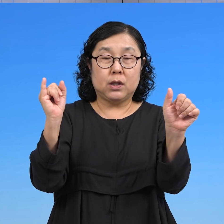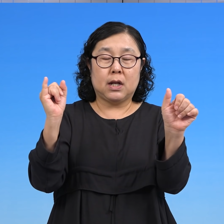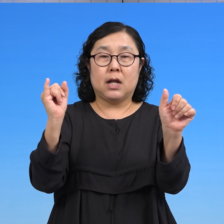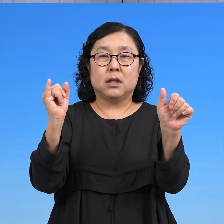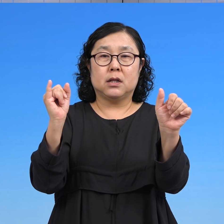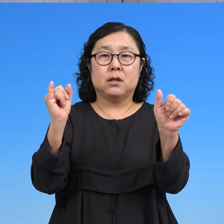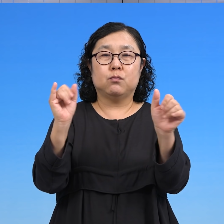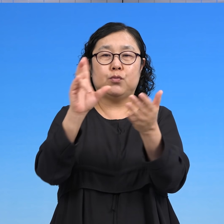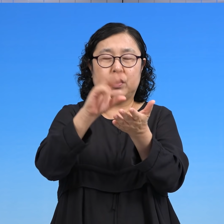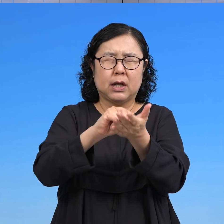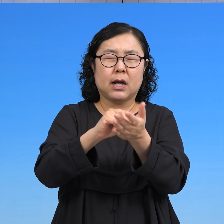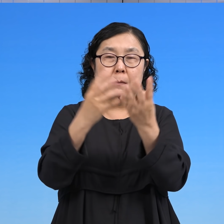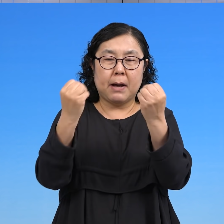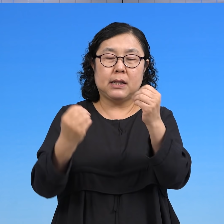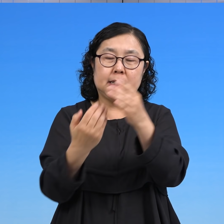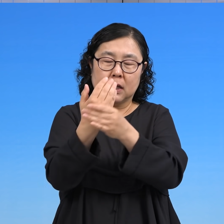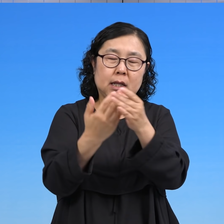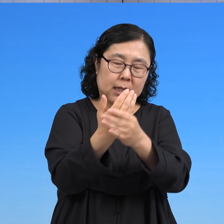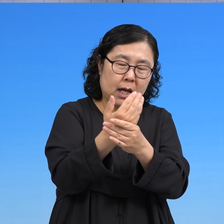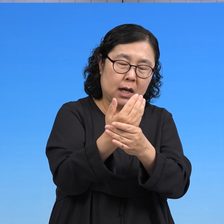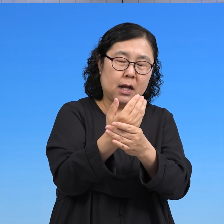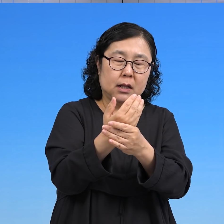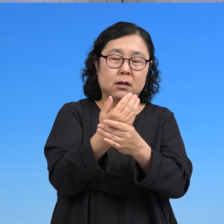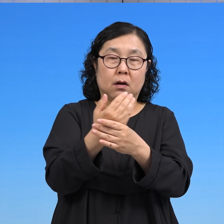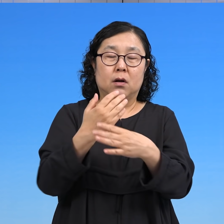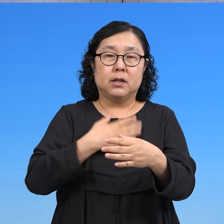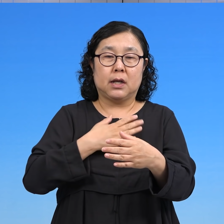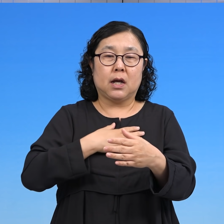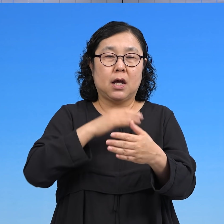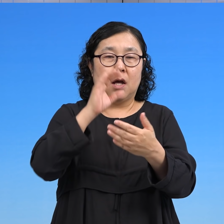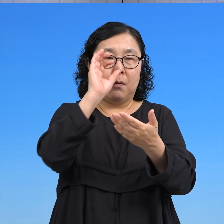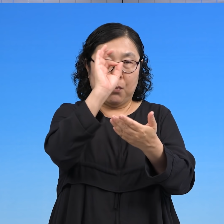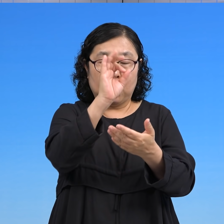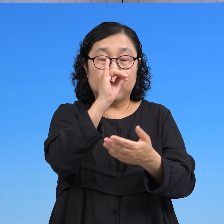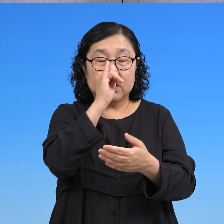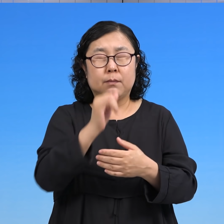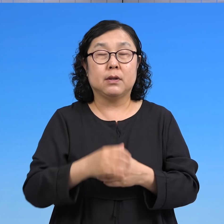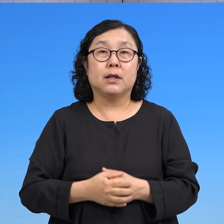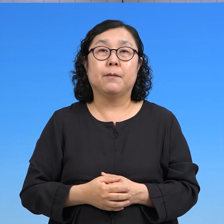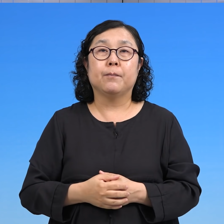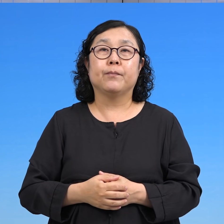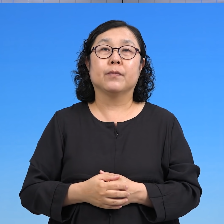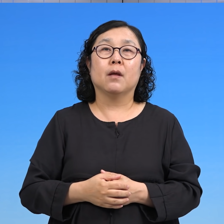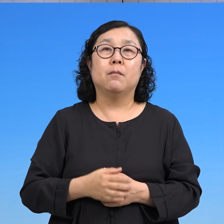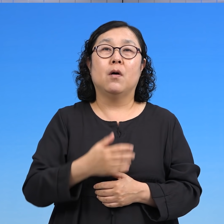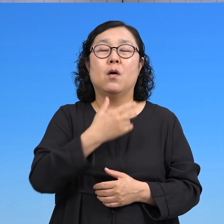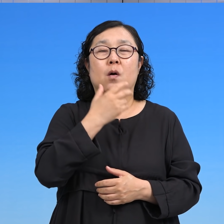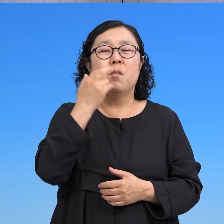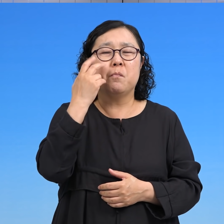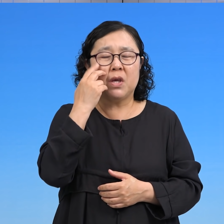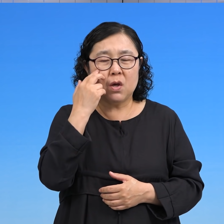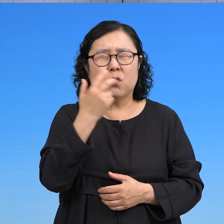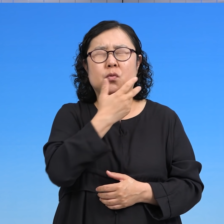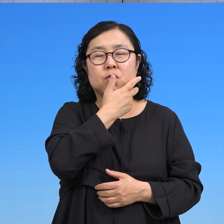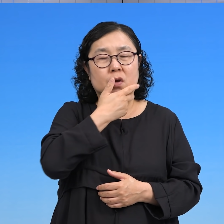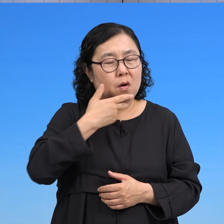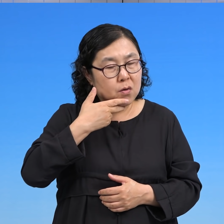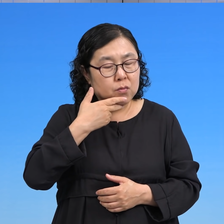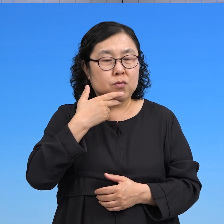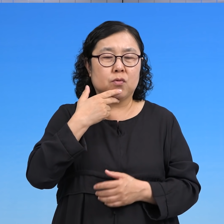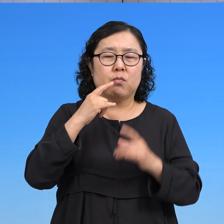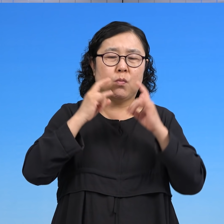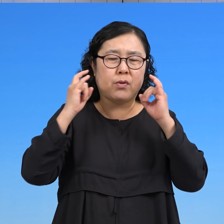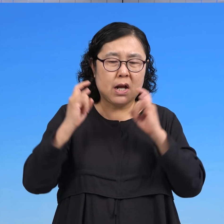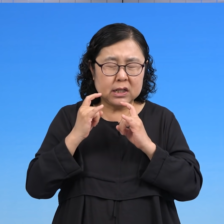그런 글들을 많이 접하고 있거든요. 이게 뭘 의미하겠습니까? 뭐 미국, 영국, 프랑스,